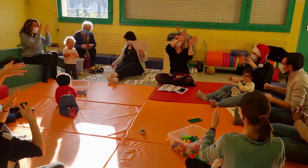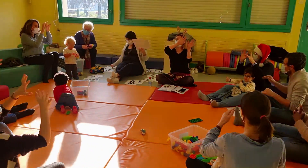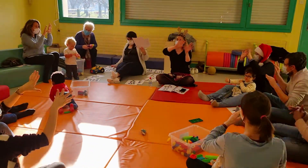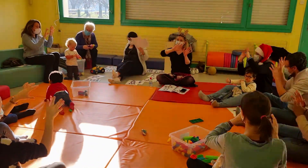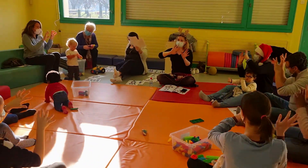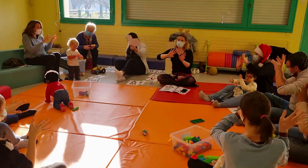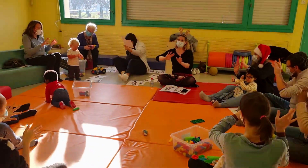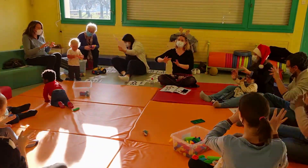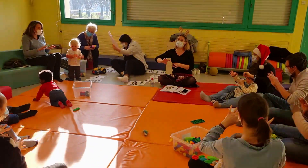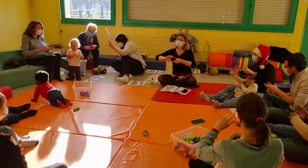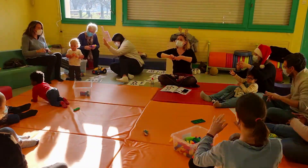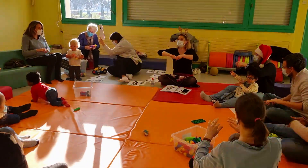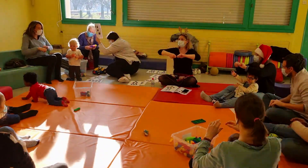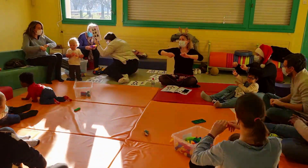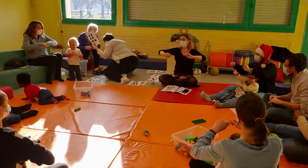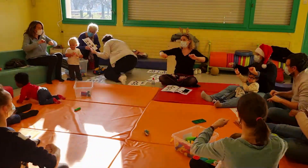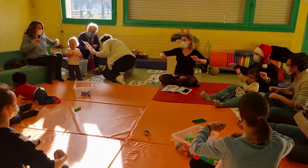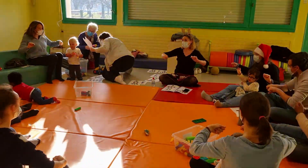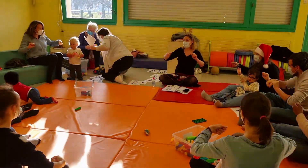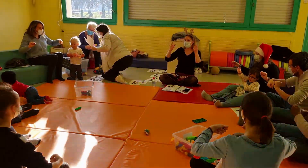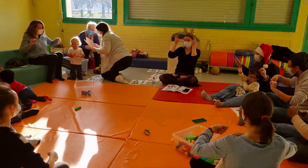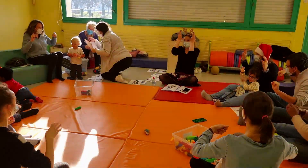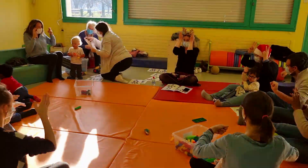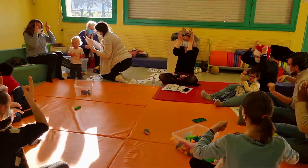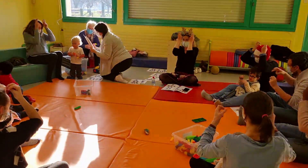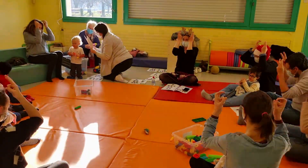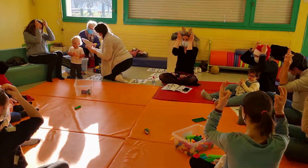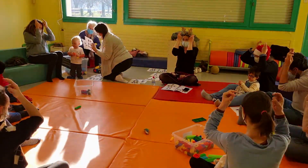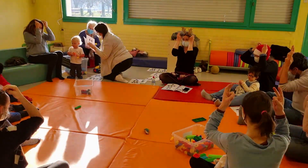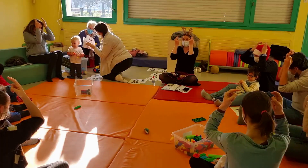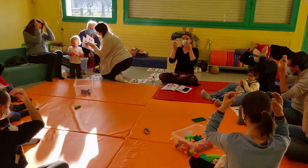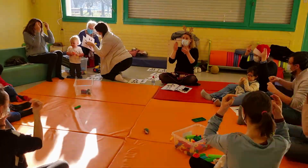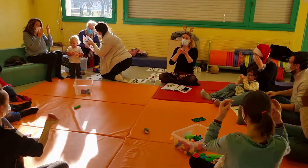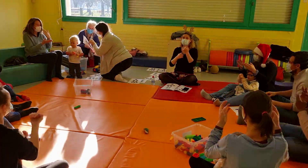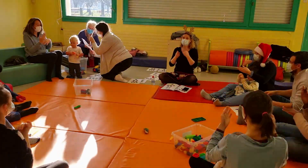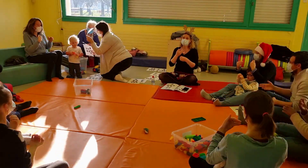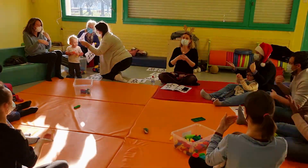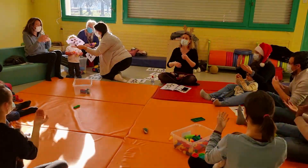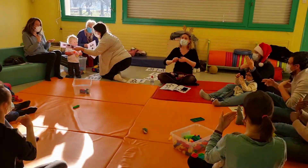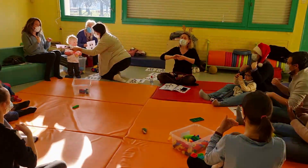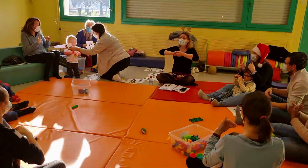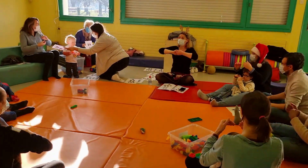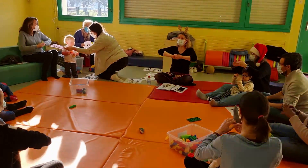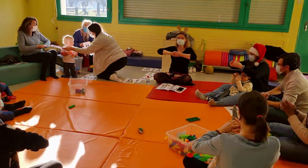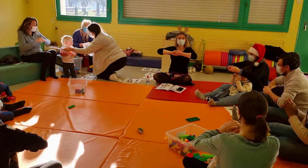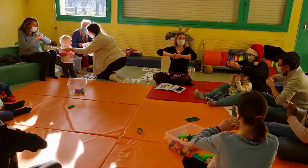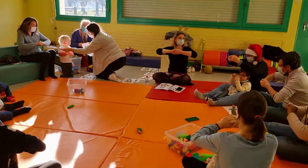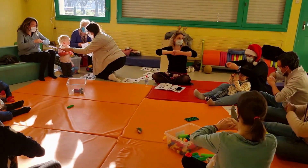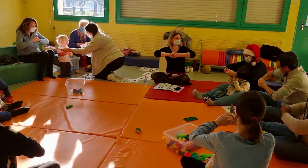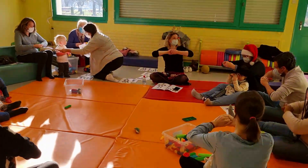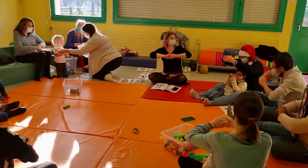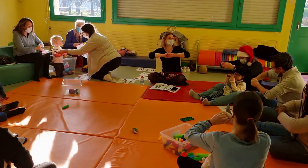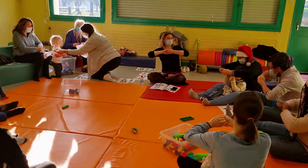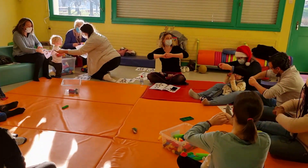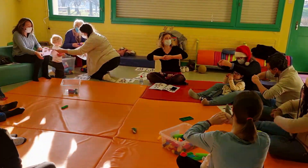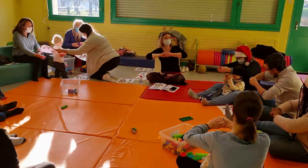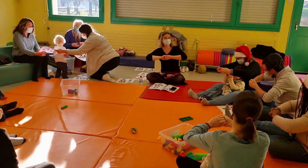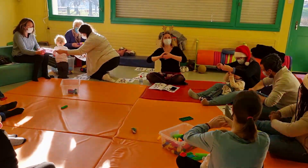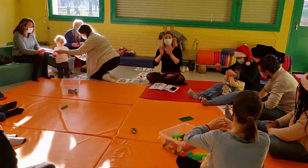l'enfant. Le bébé va devenir acteur donc, de ses besoins, de ses émotions. Donc la langue des signes bébé va lui permettre